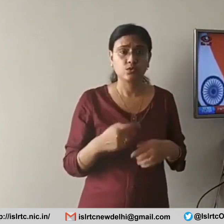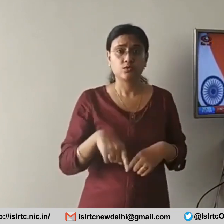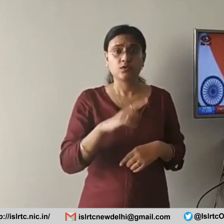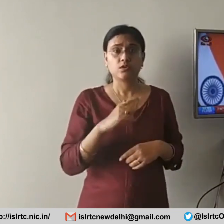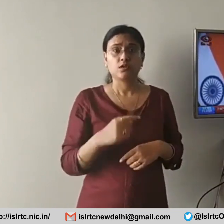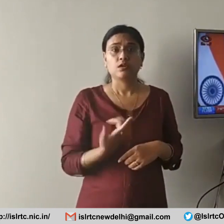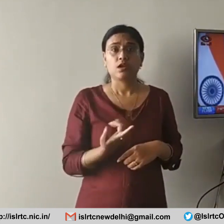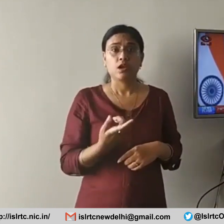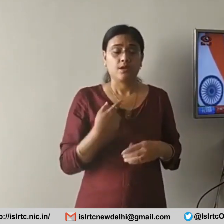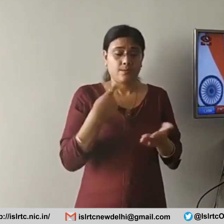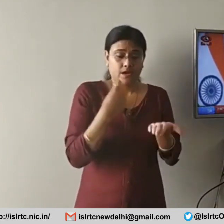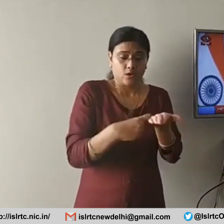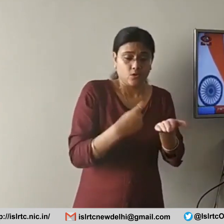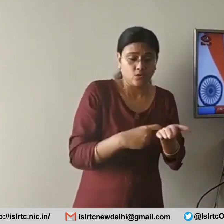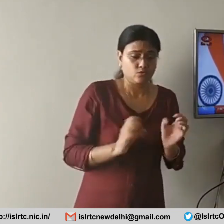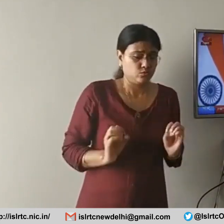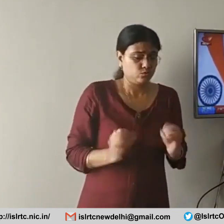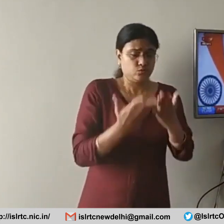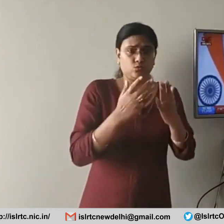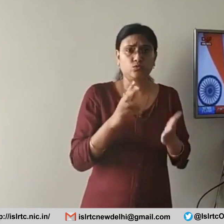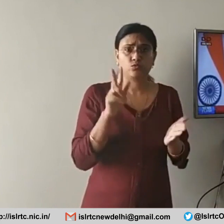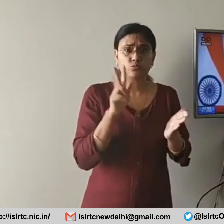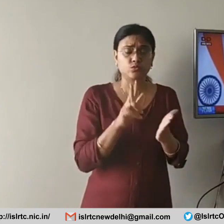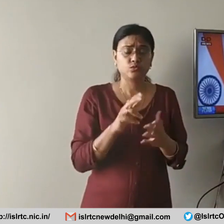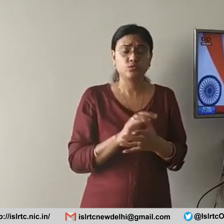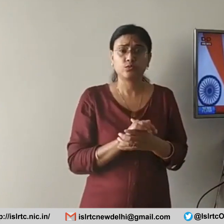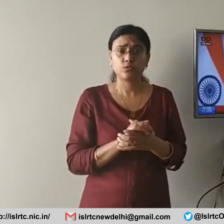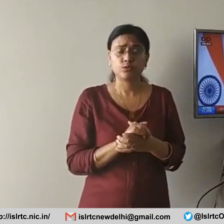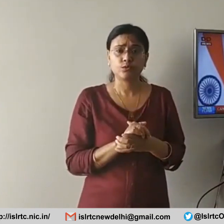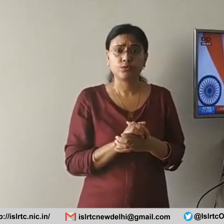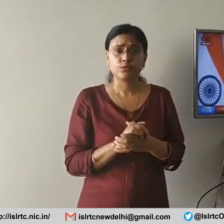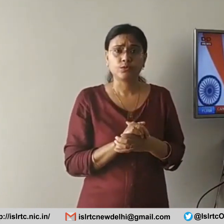इंटीग्रेटेड अप्रोच न अपनाई होती,